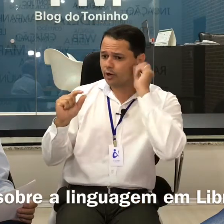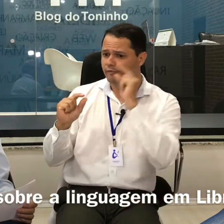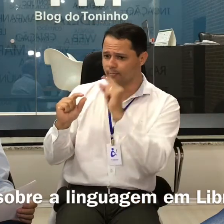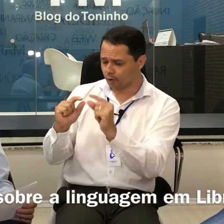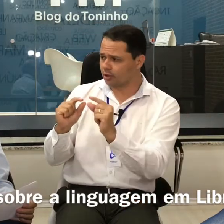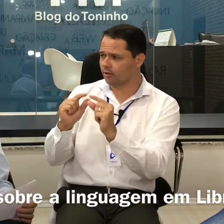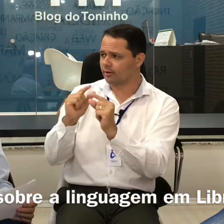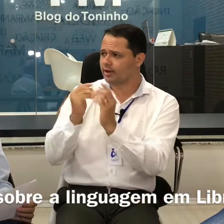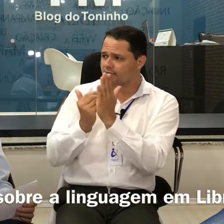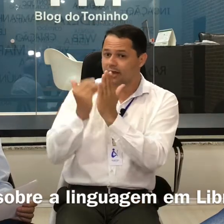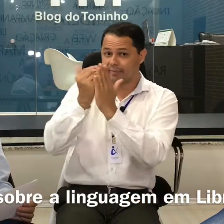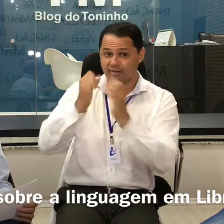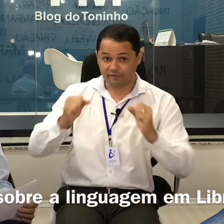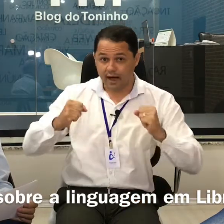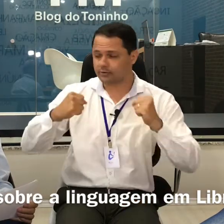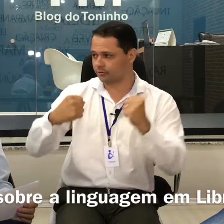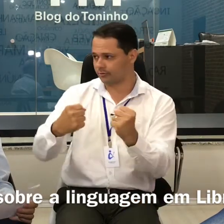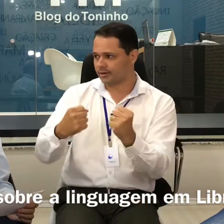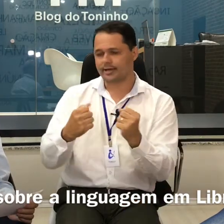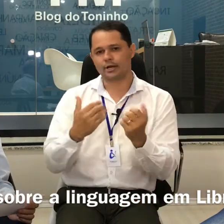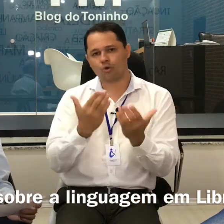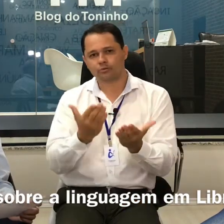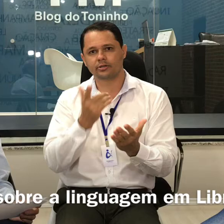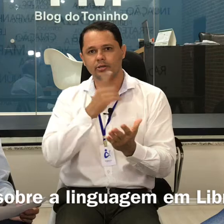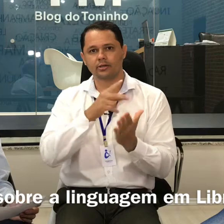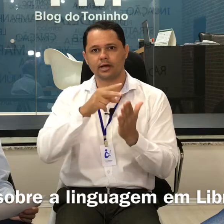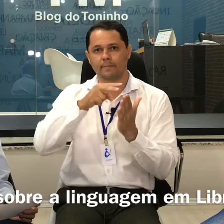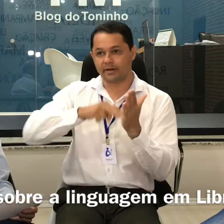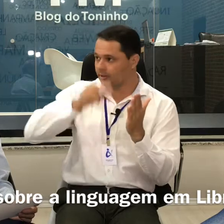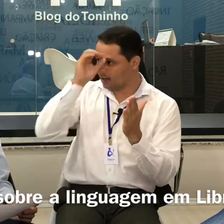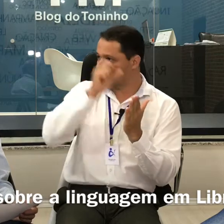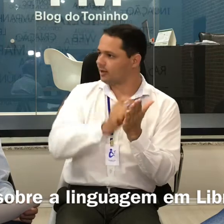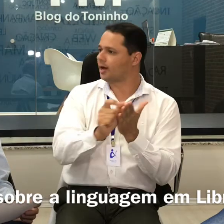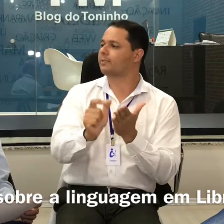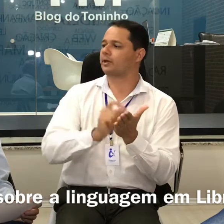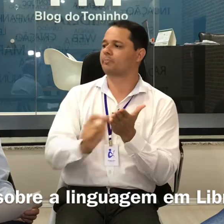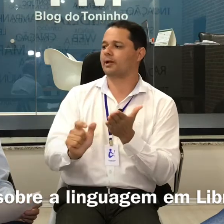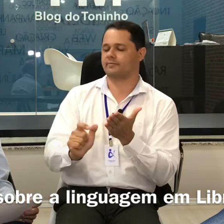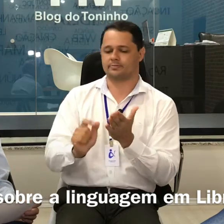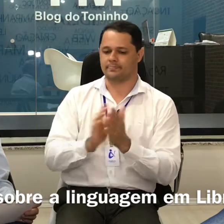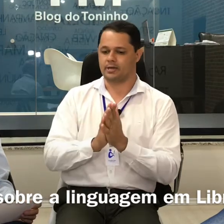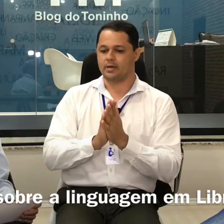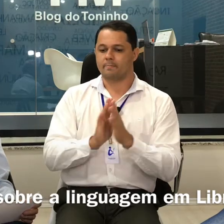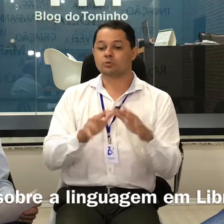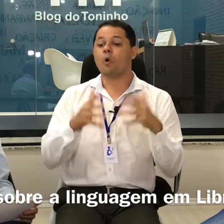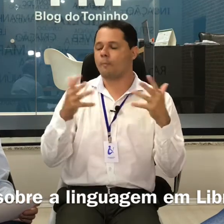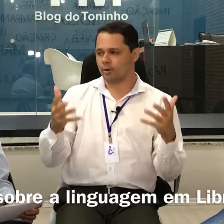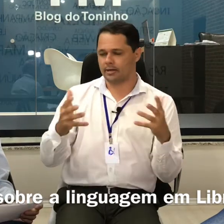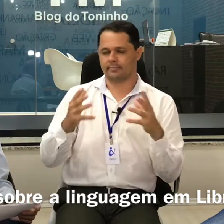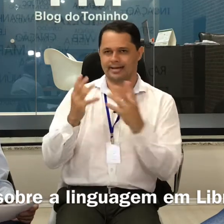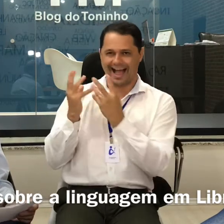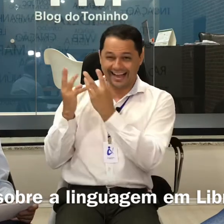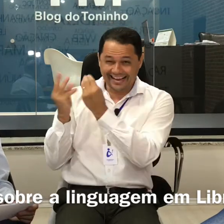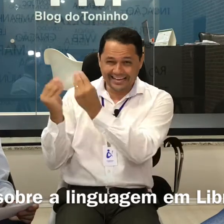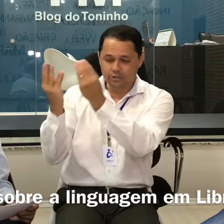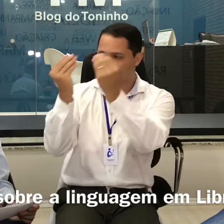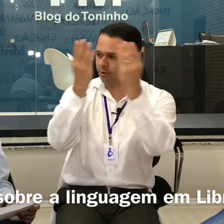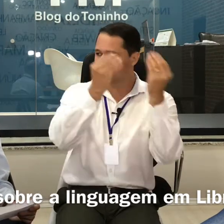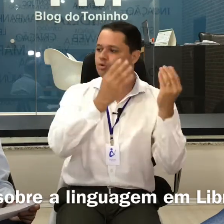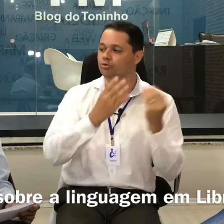ouvir um pouquinho, fica mais fácil ele conseguir aprender a ler, aprender as palavras. Mas qual o problema? A grande maioria dos surdos,